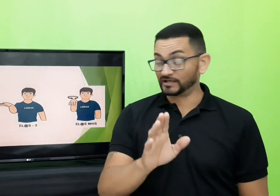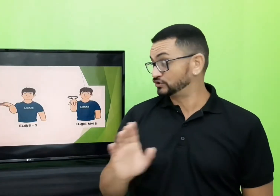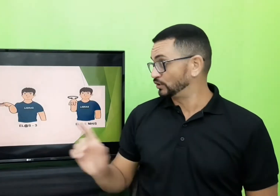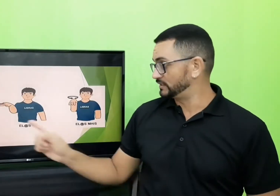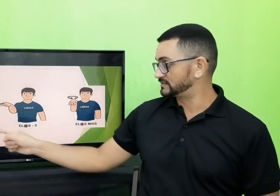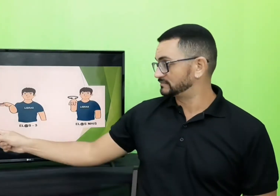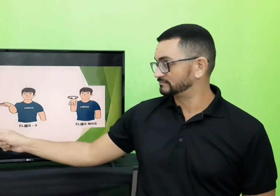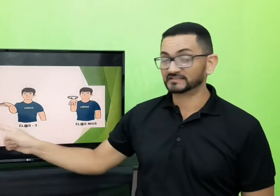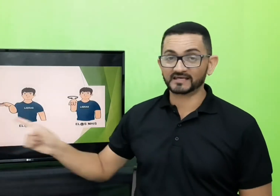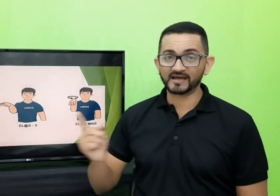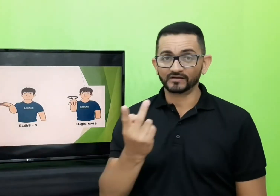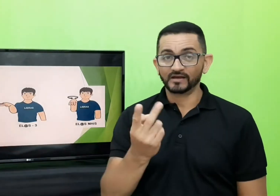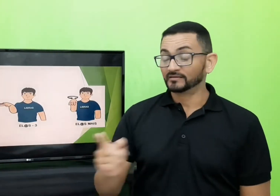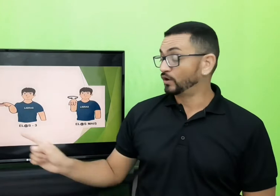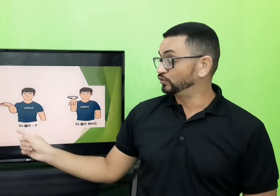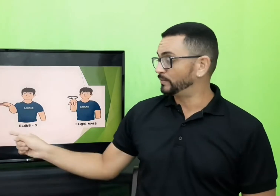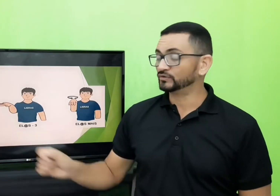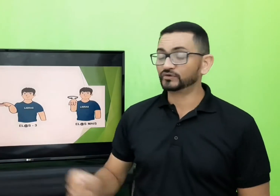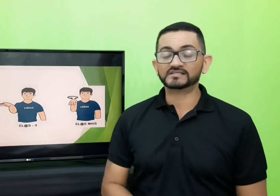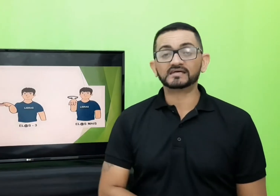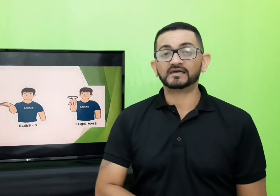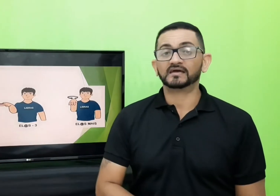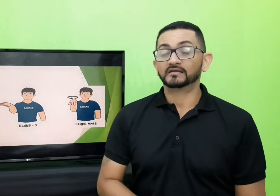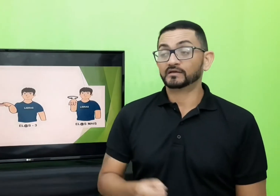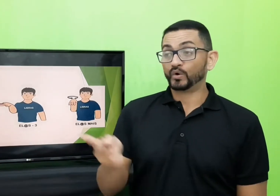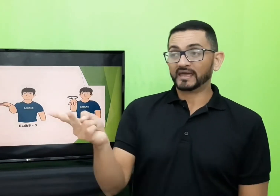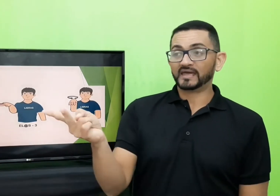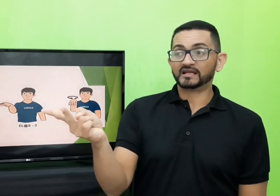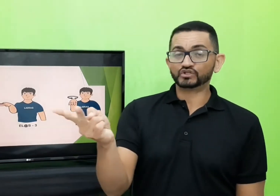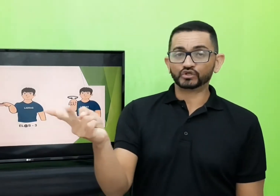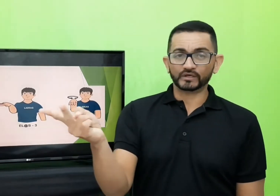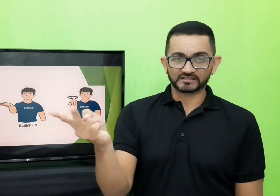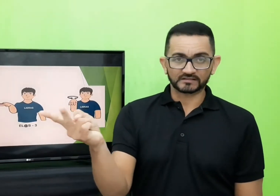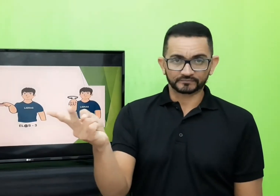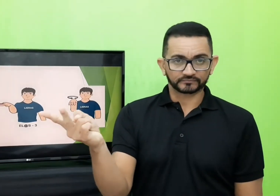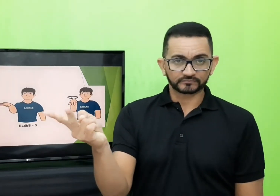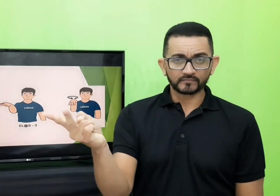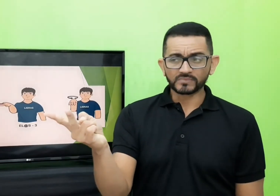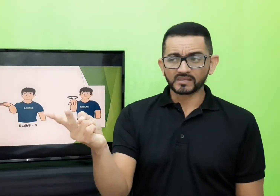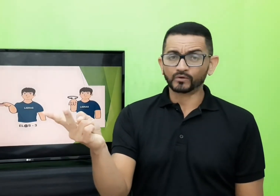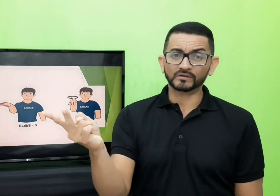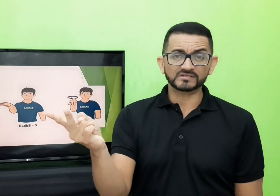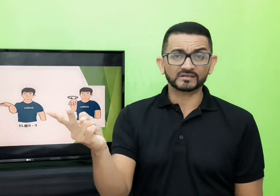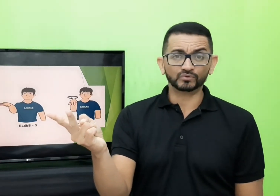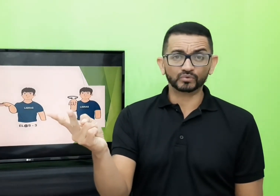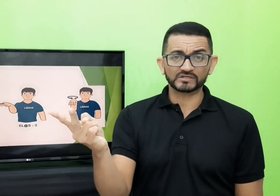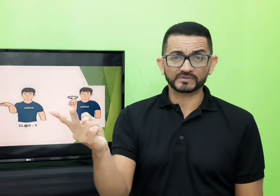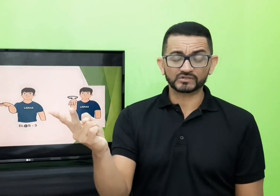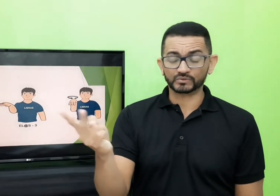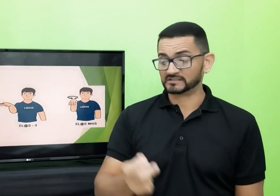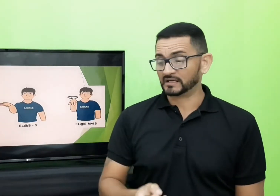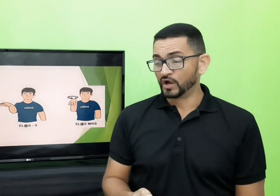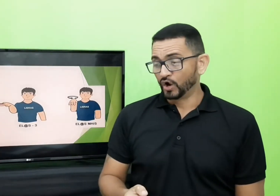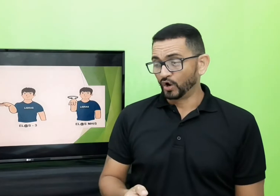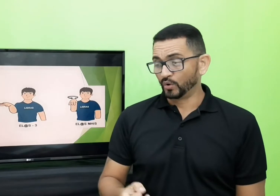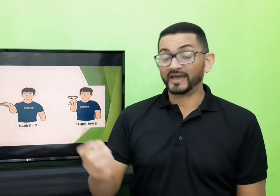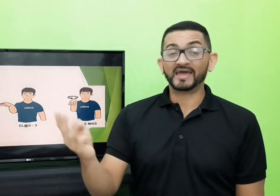eles dois, certo? Tem o número 2 aqui. Então, eles dois, quando são 2 pessoas. Ou